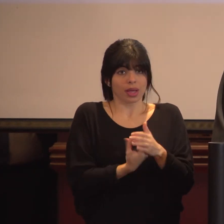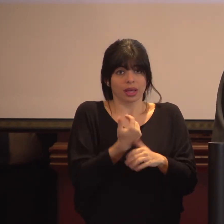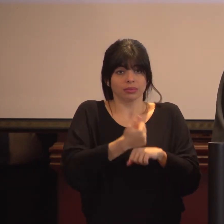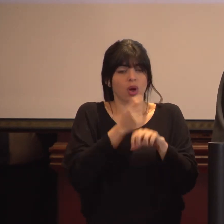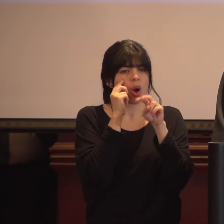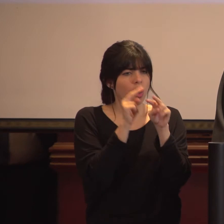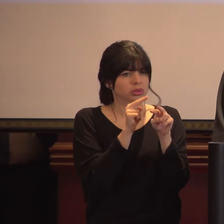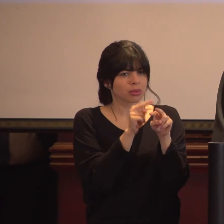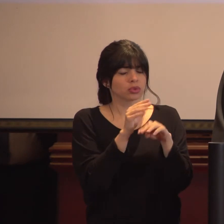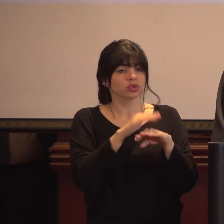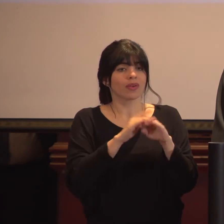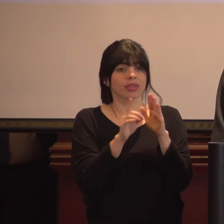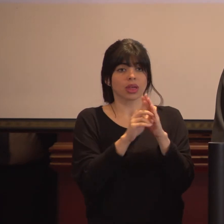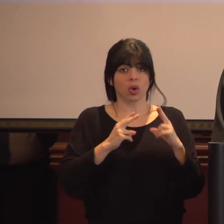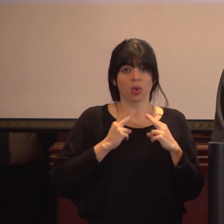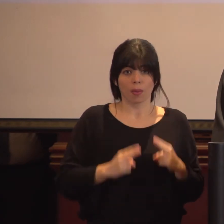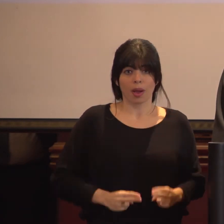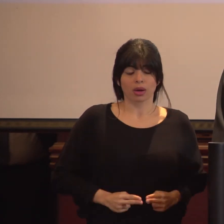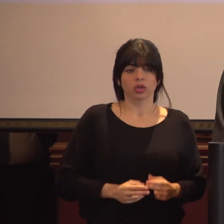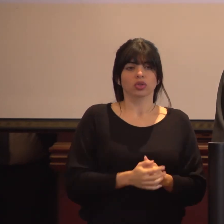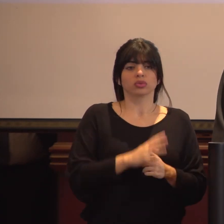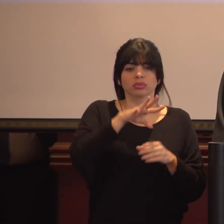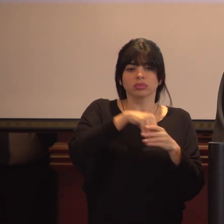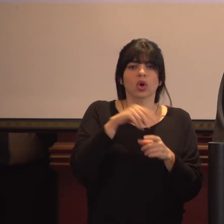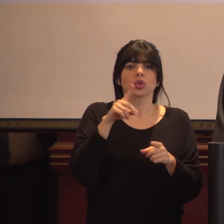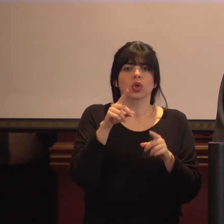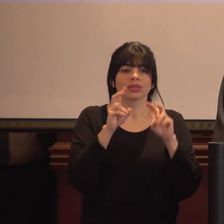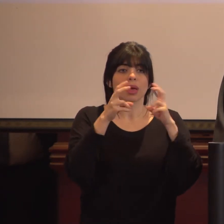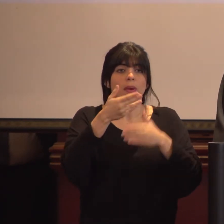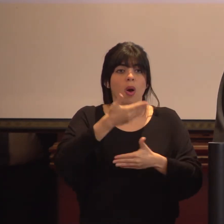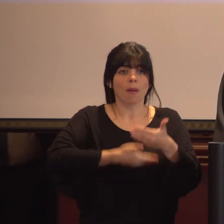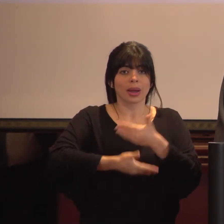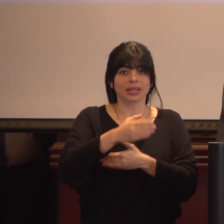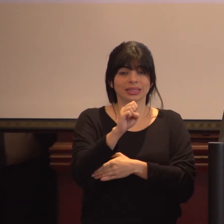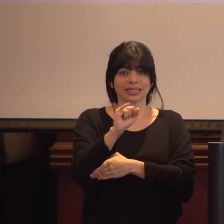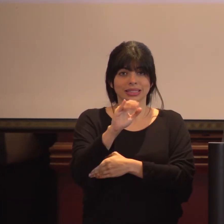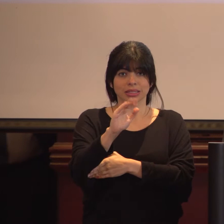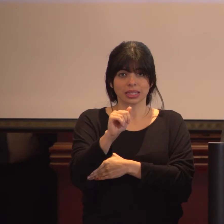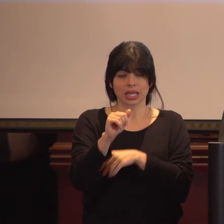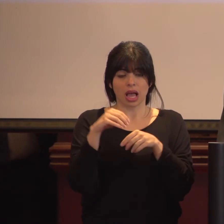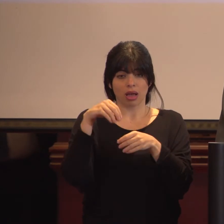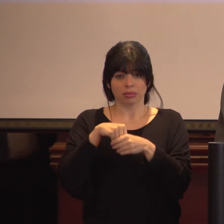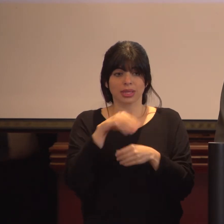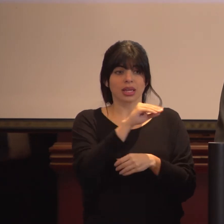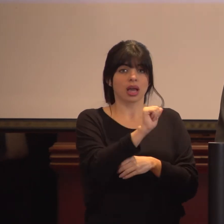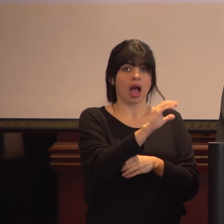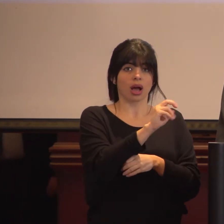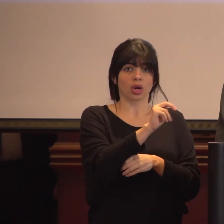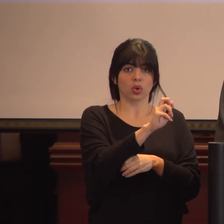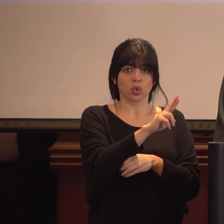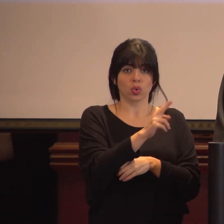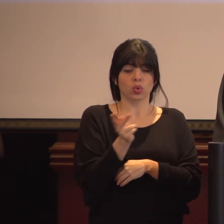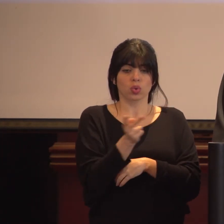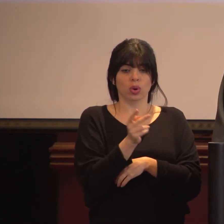Observatorio sobre Derechos Humanos dentro del marco de cooperación del sica y el acnur como